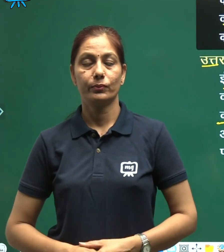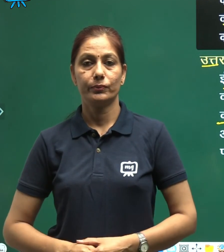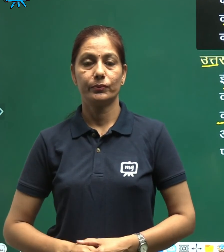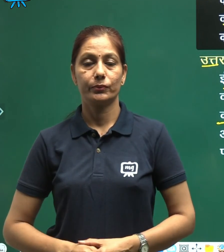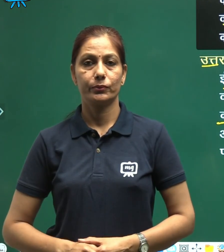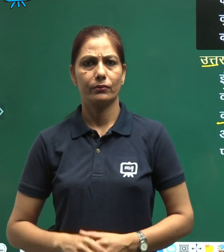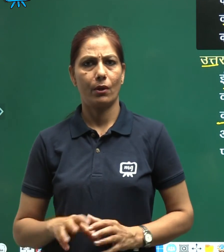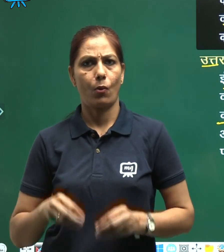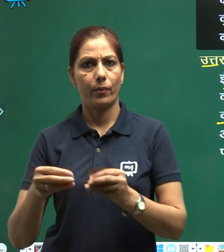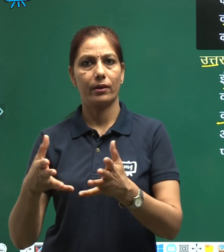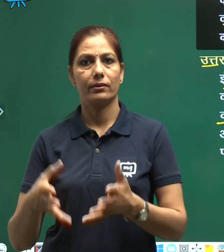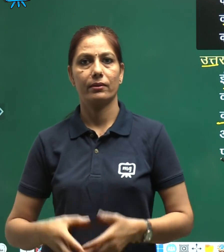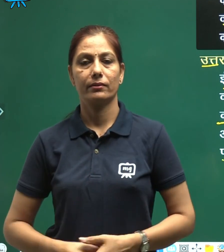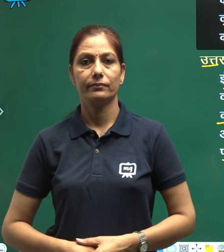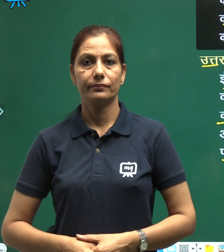दांव पर लगा दिया,